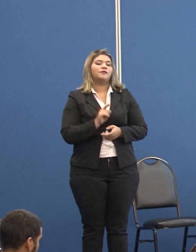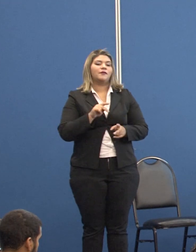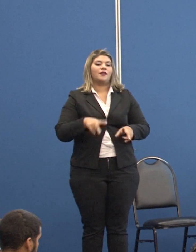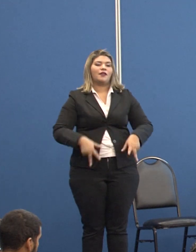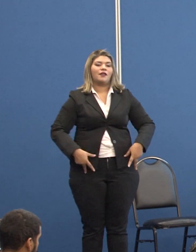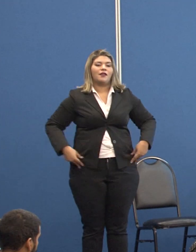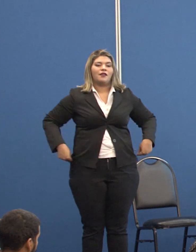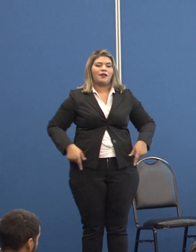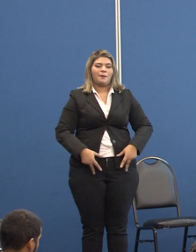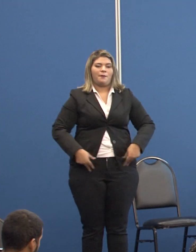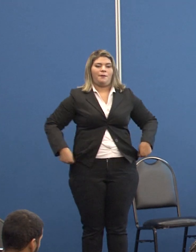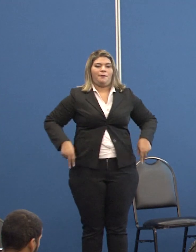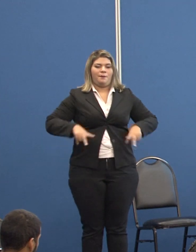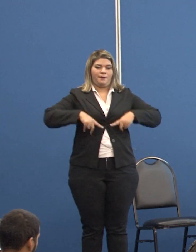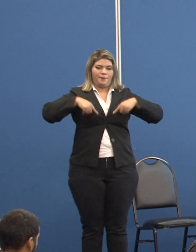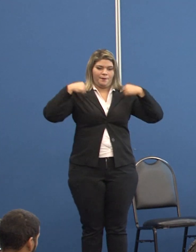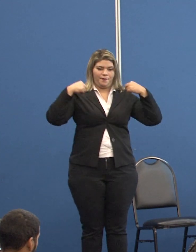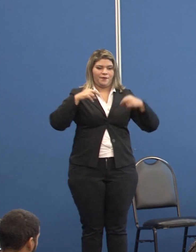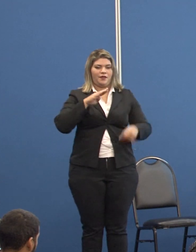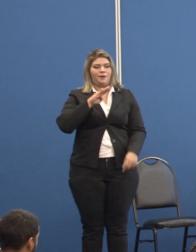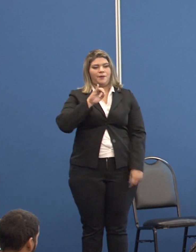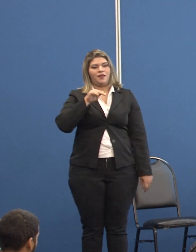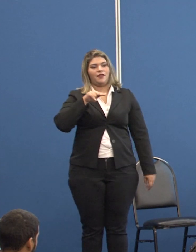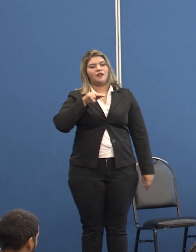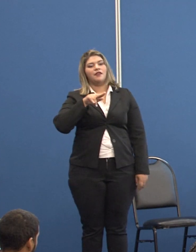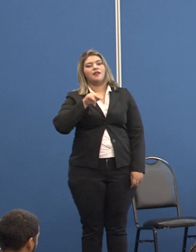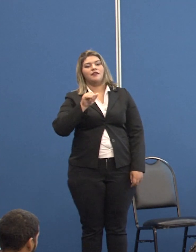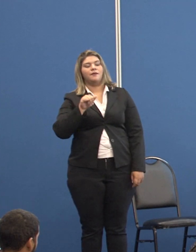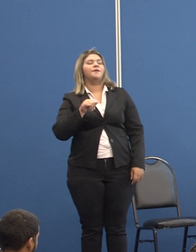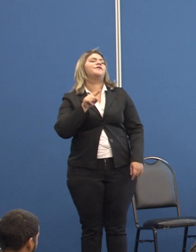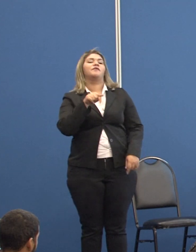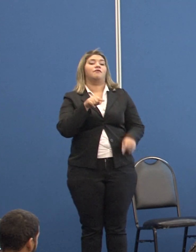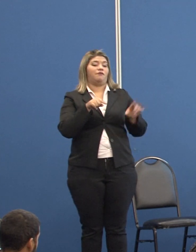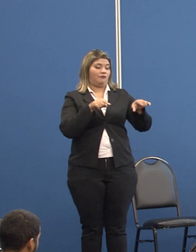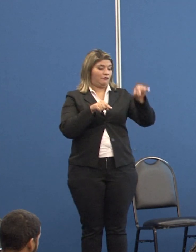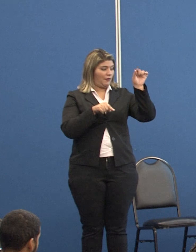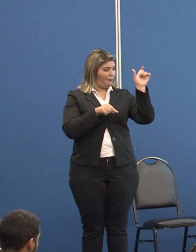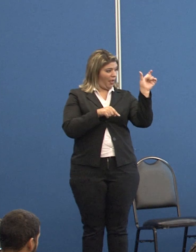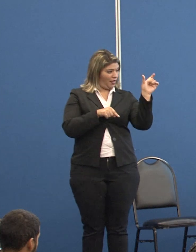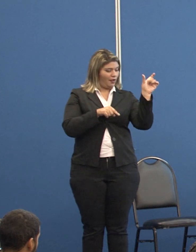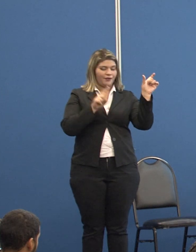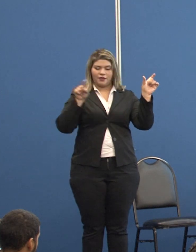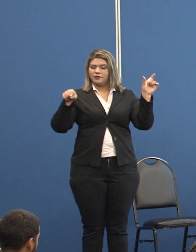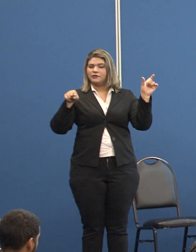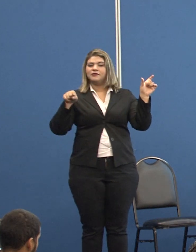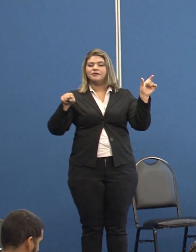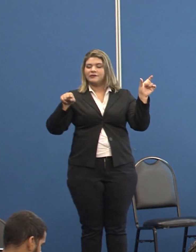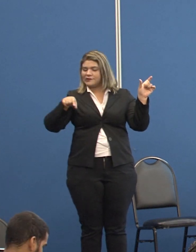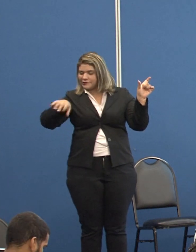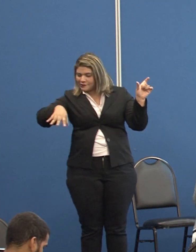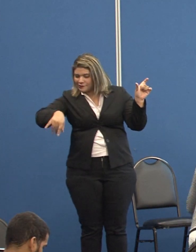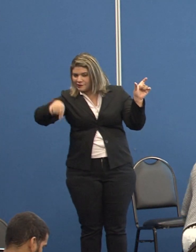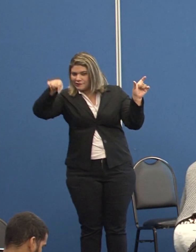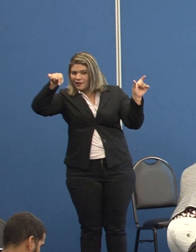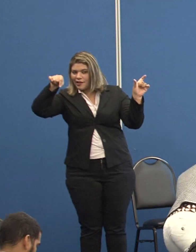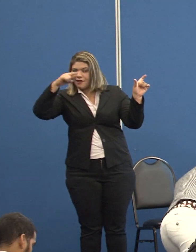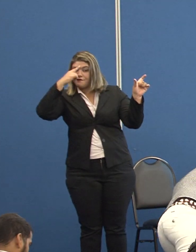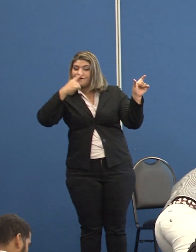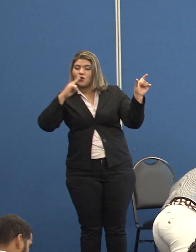Biquíni. Essa é a palavra. E aí, ele, do outro lado, vai ter que achar a figura do biquíni. E